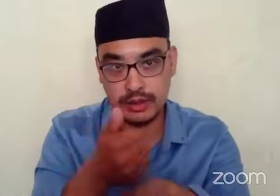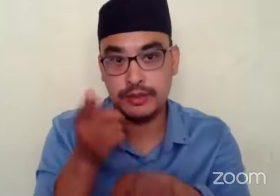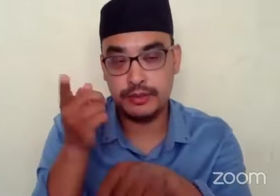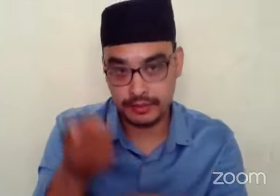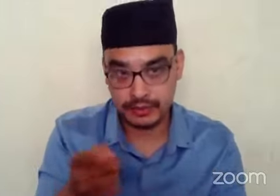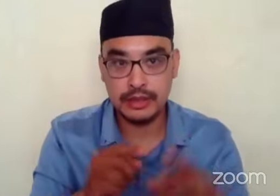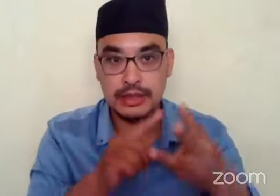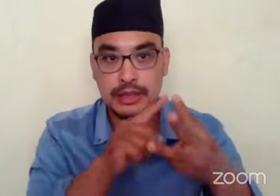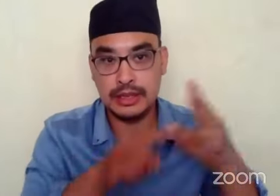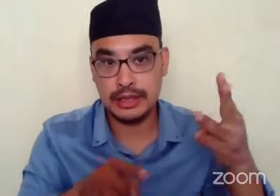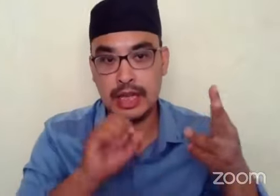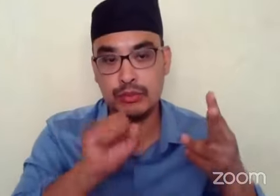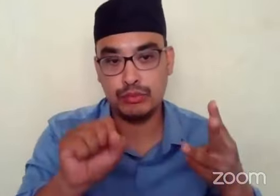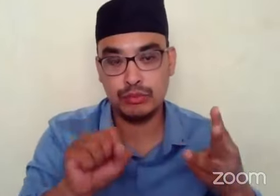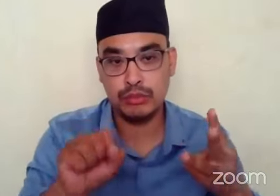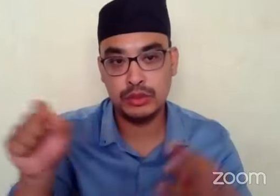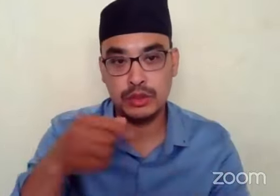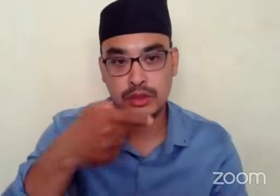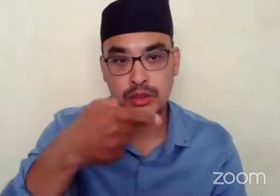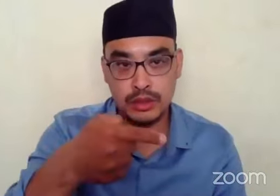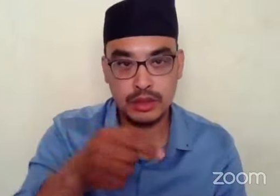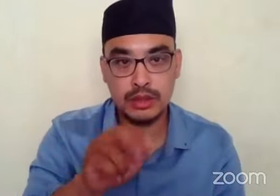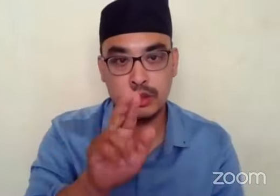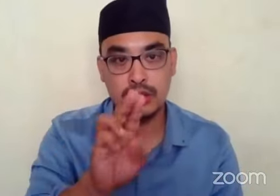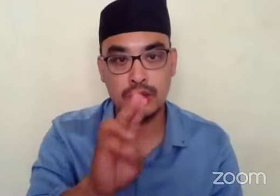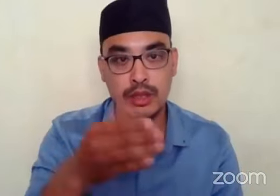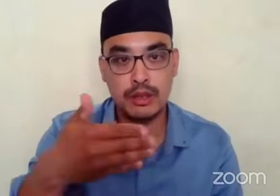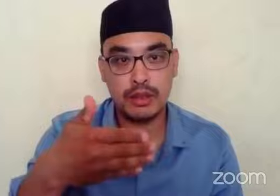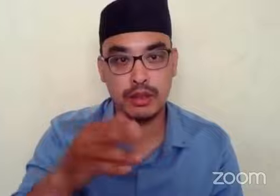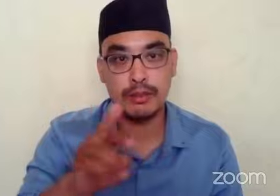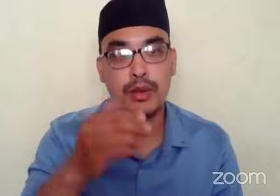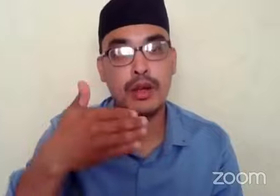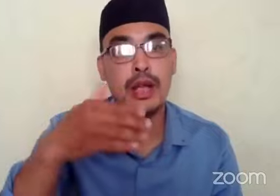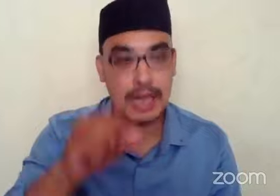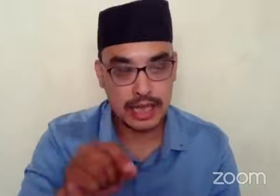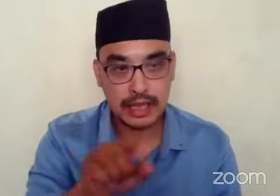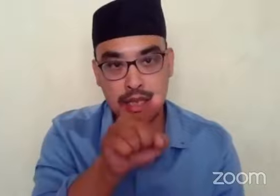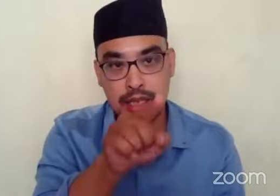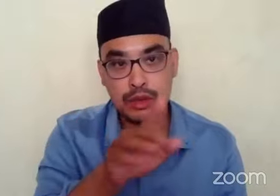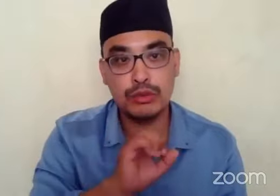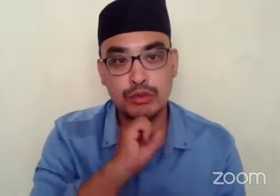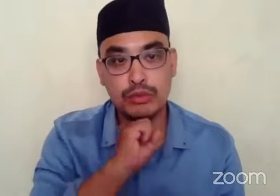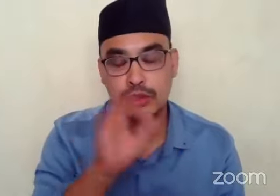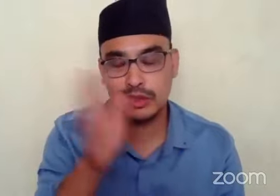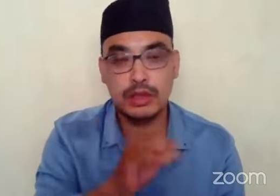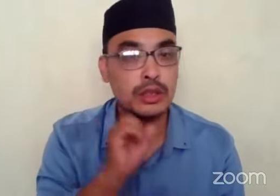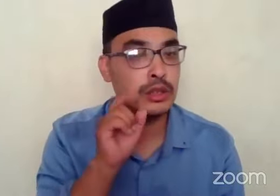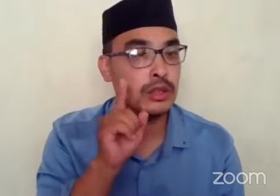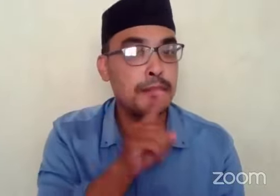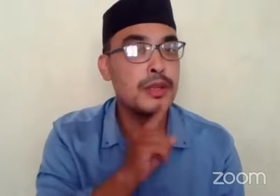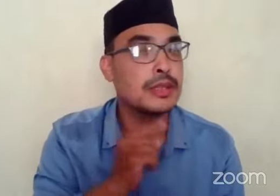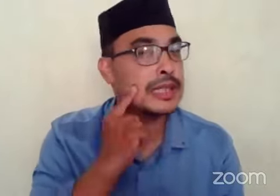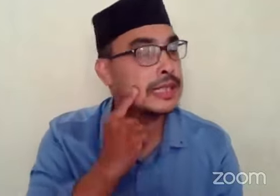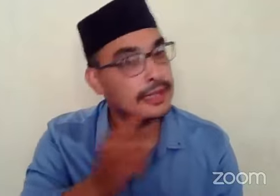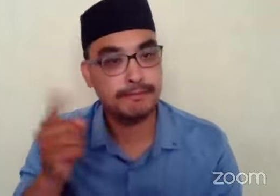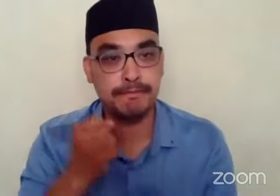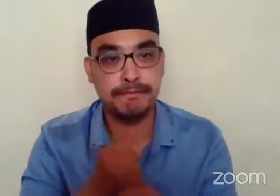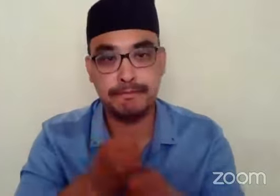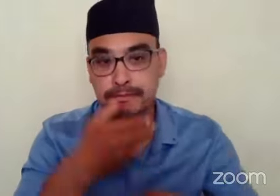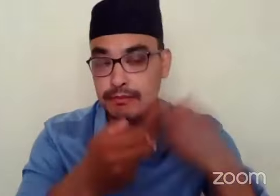उहाँको चाहिँ 19 वर्षदेखि उहाँ यो क्षेत्रमा काम गरिरहनु भएको छ। र त्यो सँगसँगै पछि हामीसँग चाहिँ सफल लामा साथी हुनुहुन्छ,